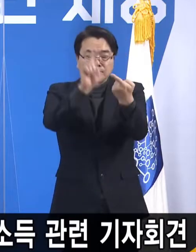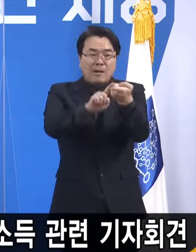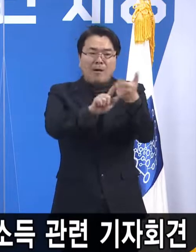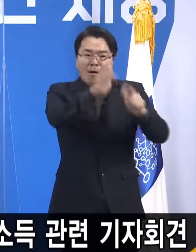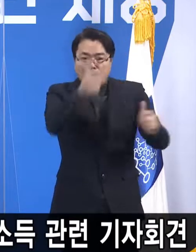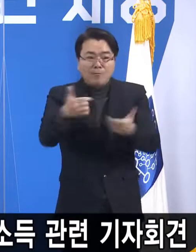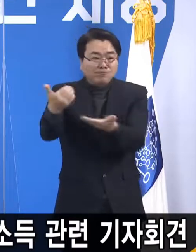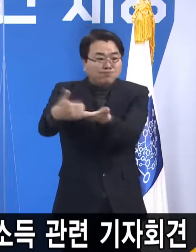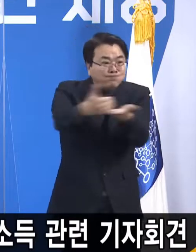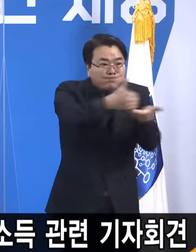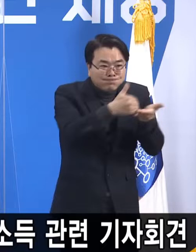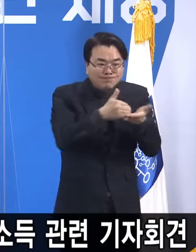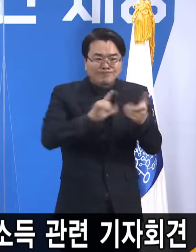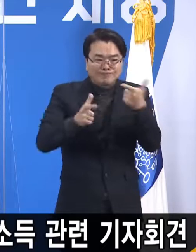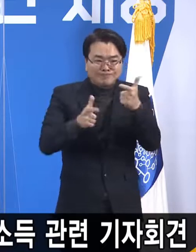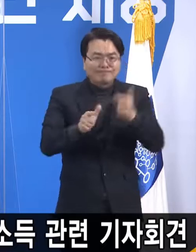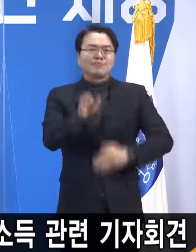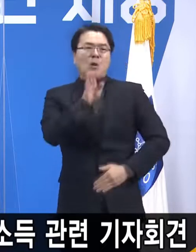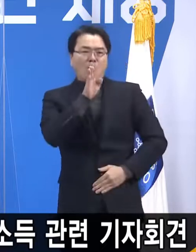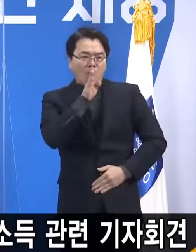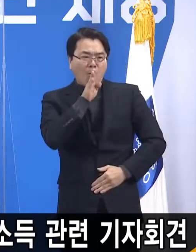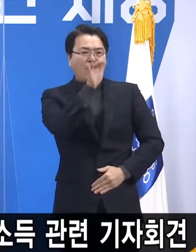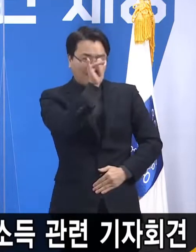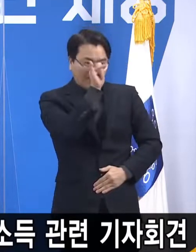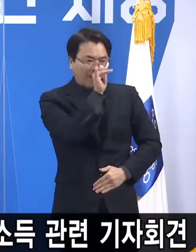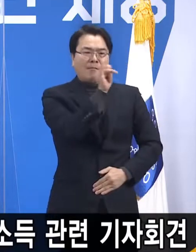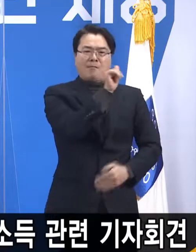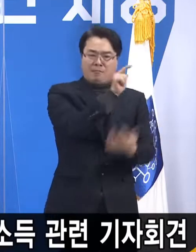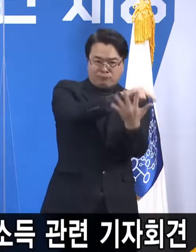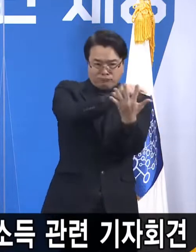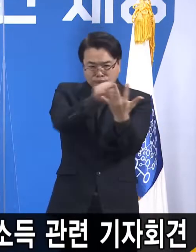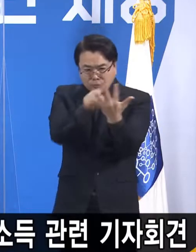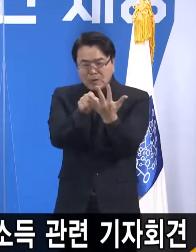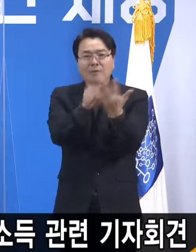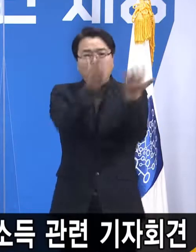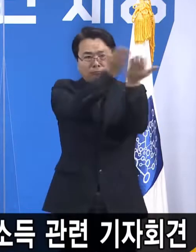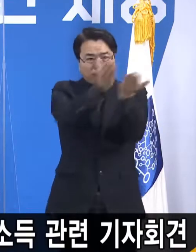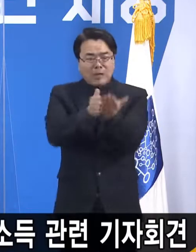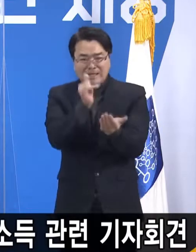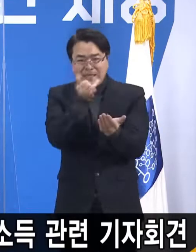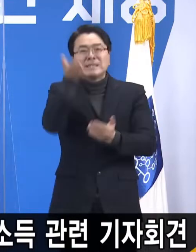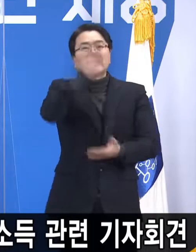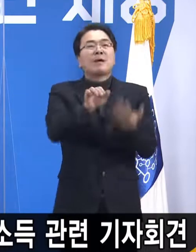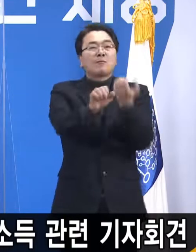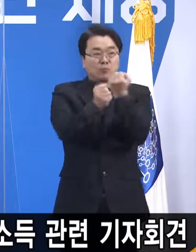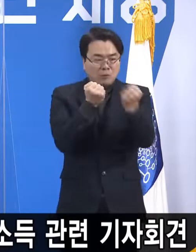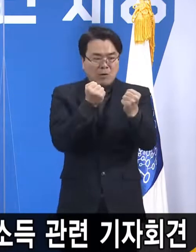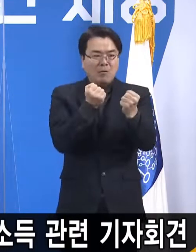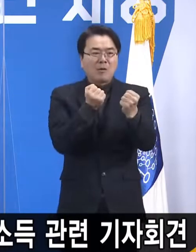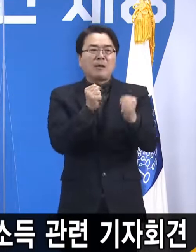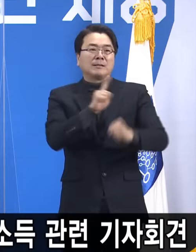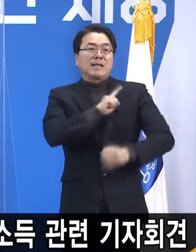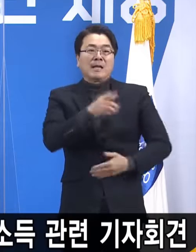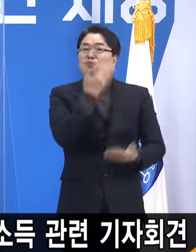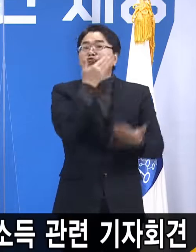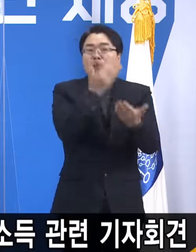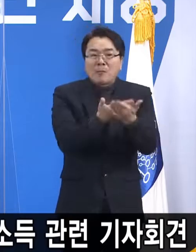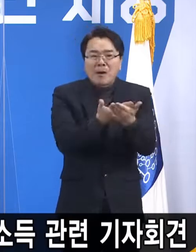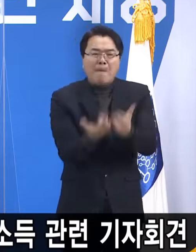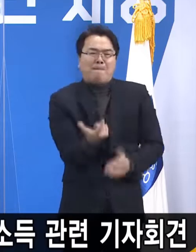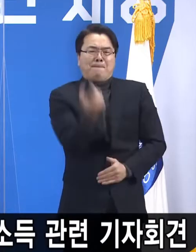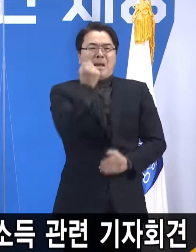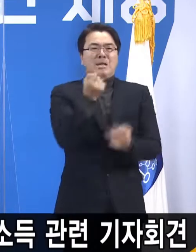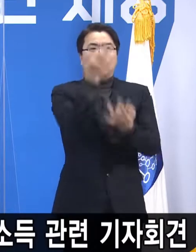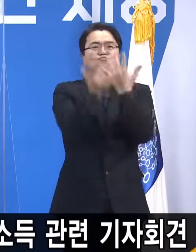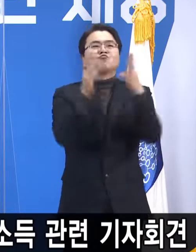온갖 의견들은 나름의 타당성이 다 있긴 하지만 급한 불을 꺼야 한다는 마음만은 다 같을